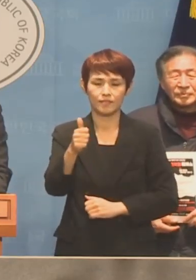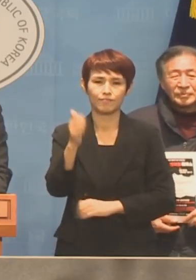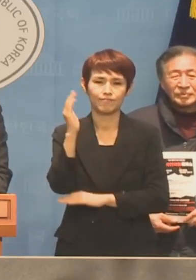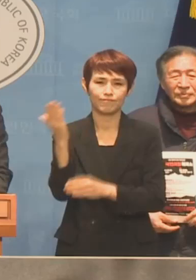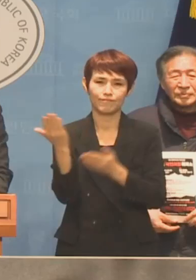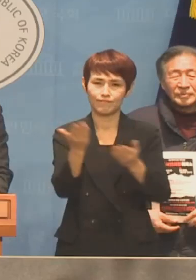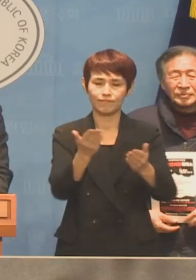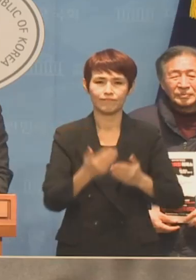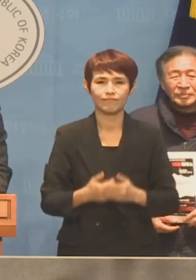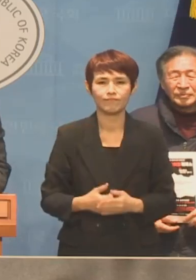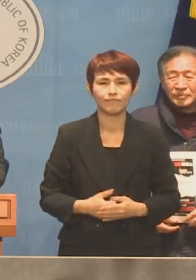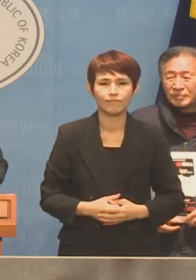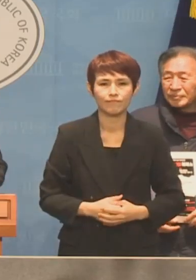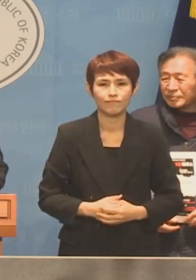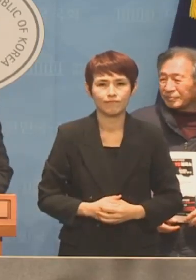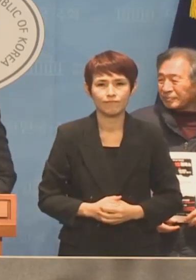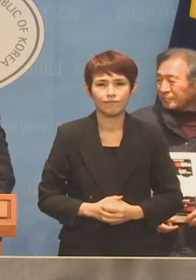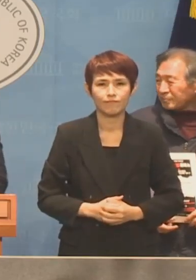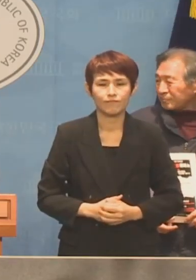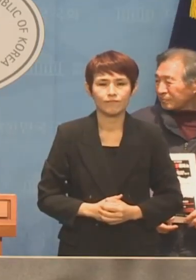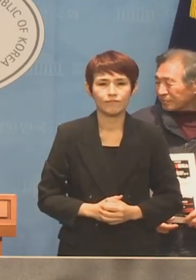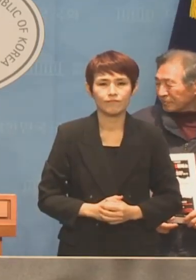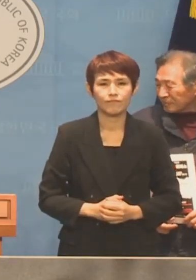진행을 해 주시겠습니다.